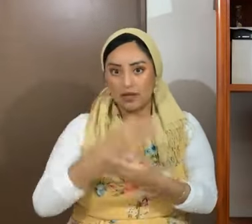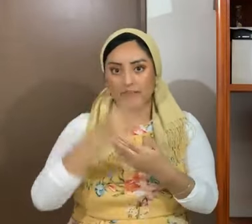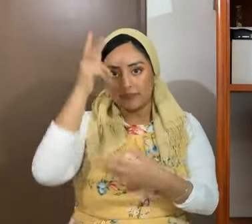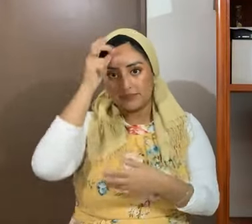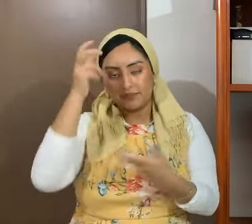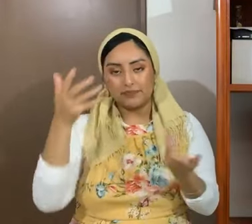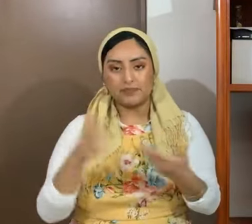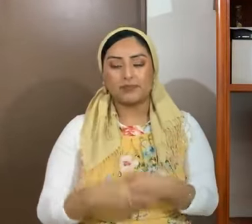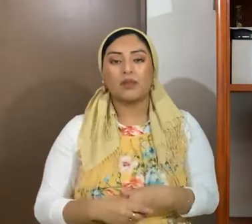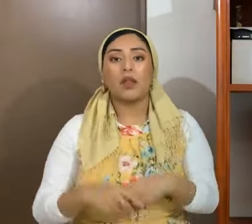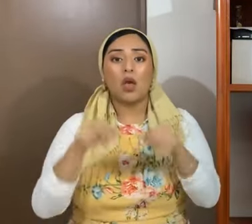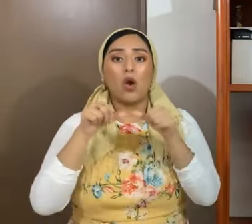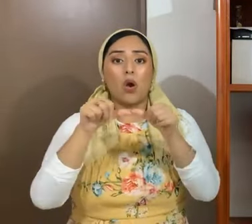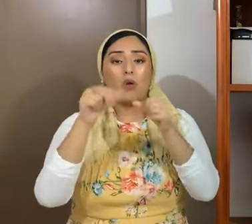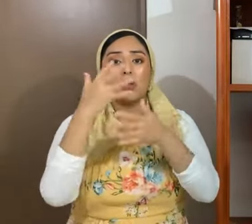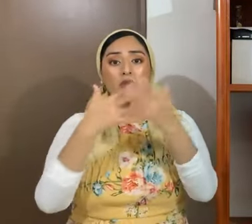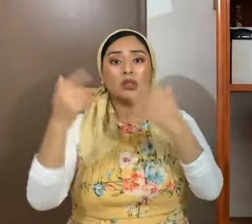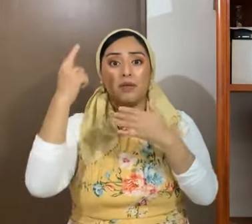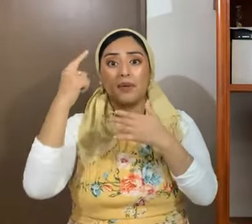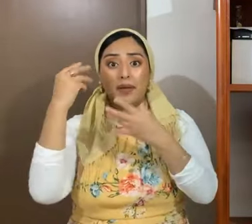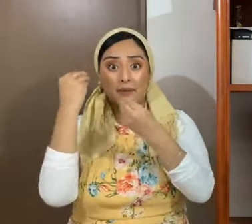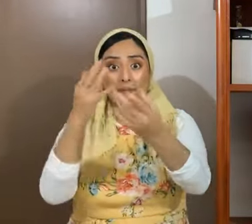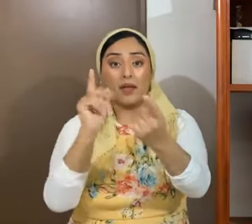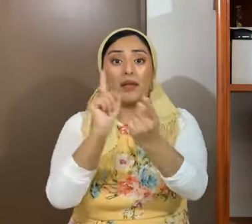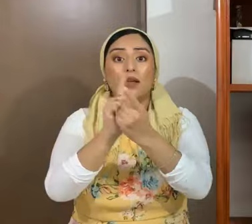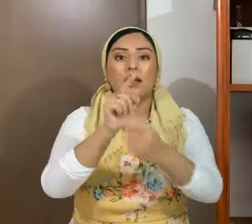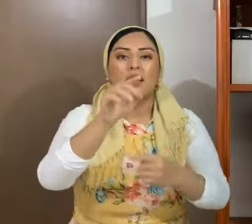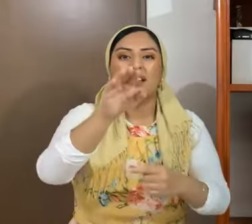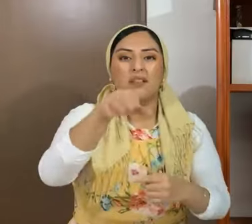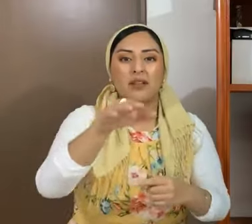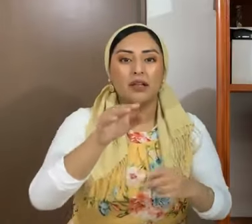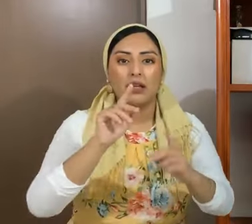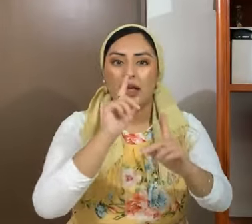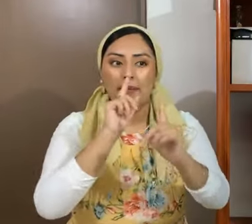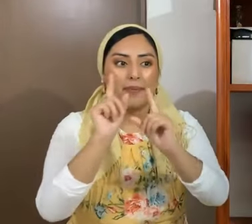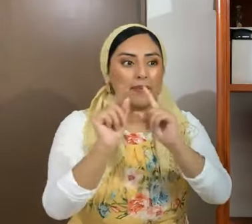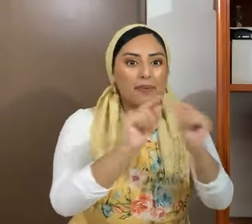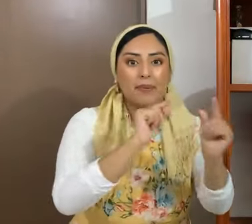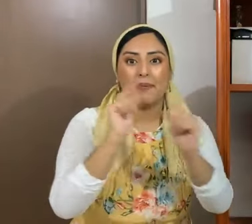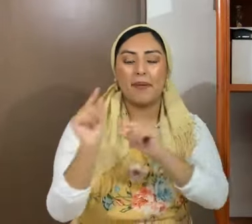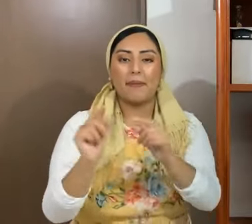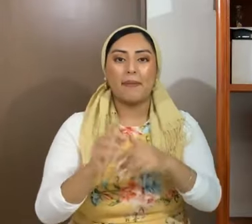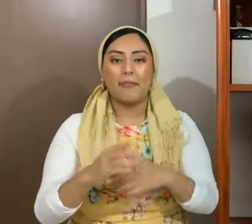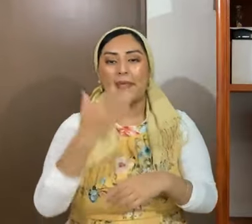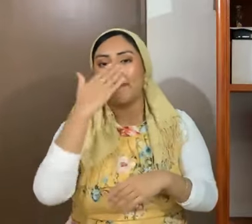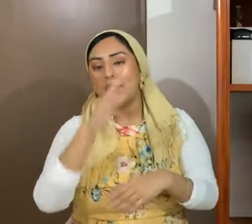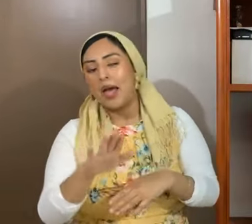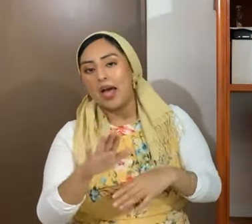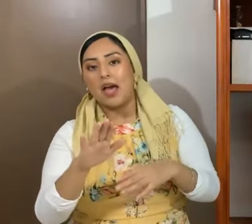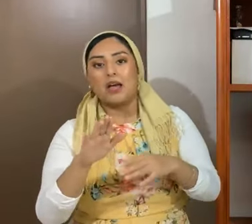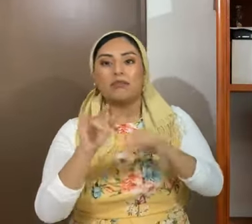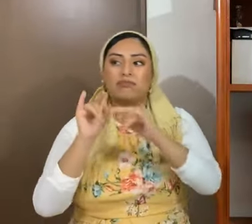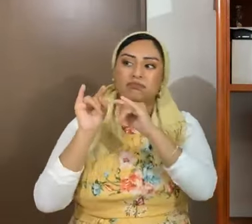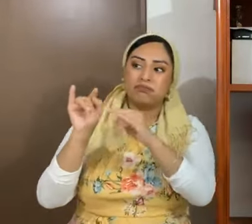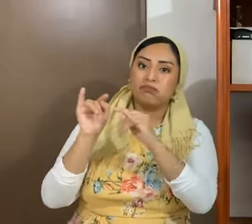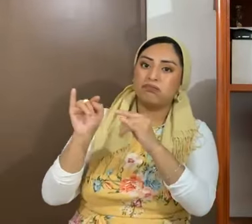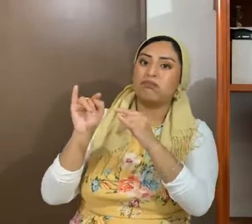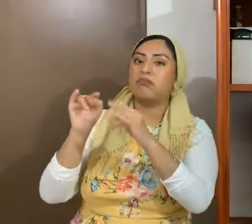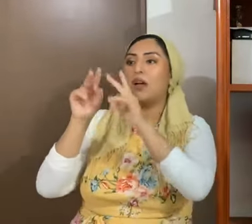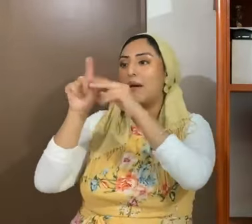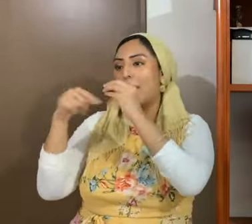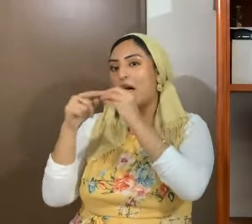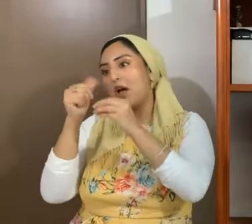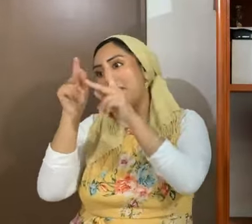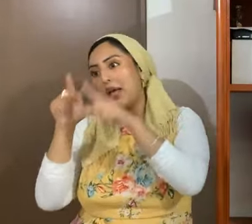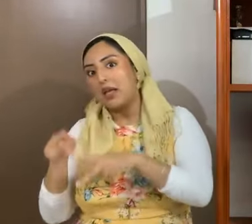Hasatán. Entonces, siempre que alguien vaya y te hable cosas malas, difamaciones, malas cosas, críticas destructivas,